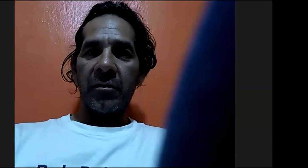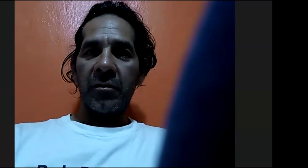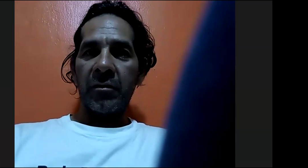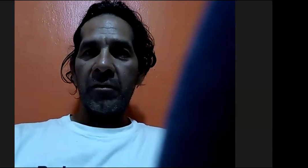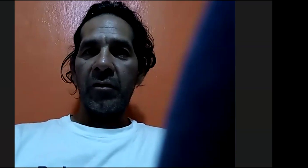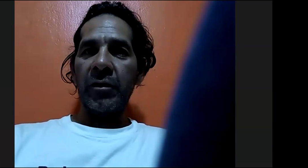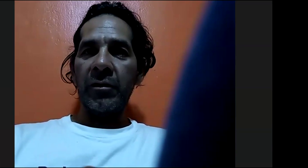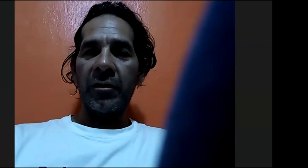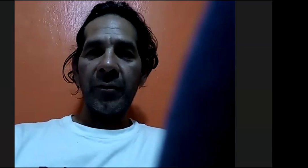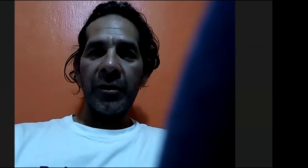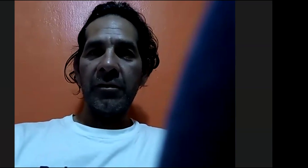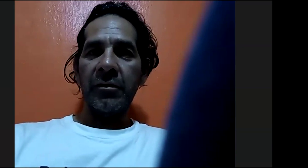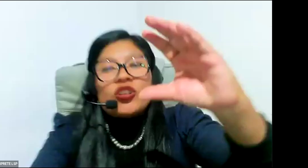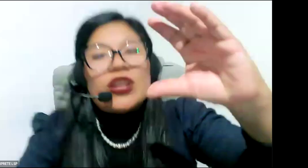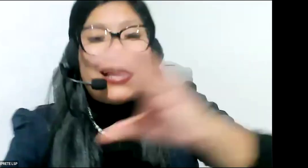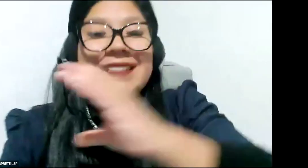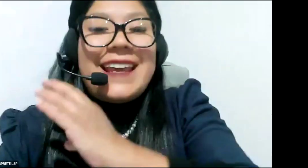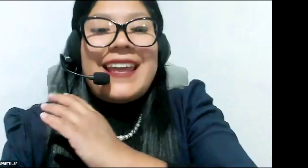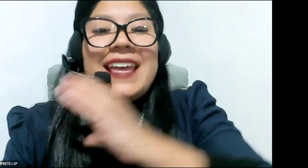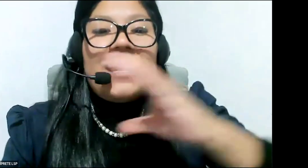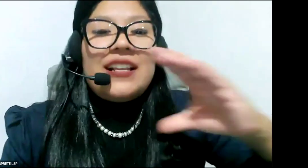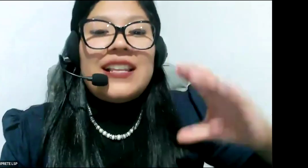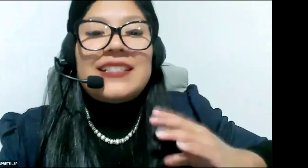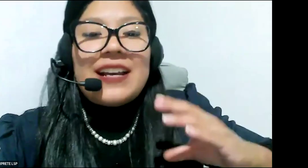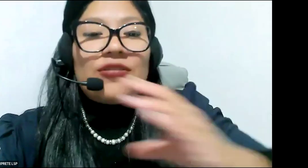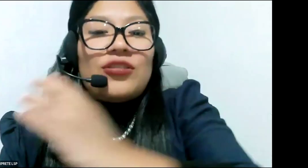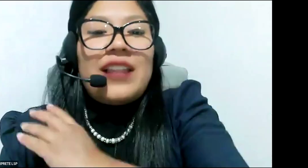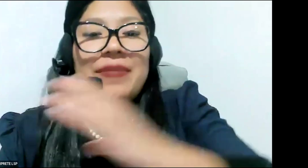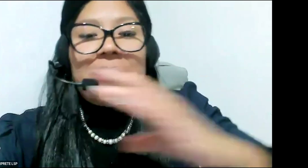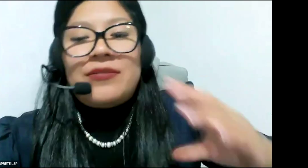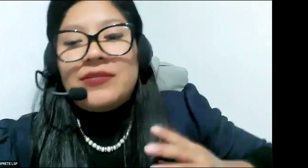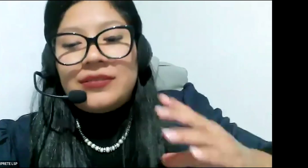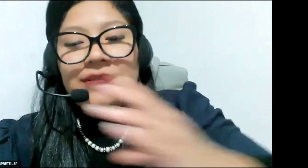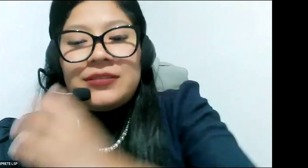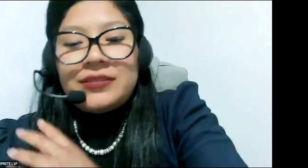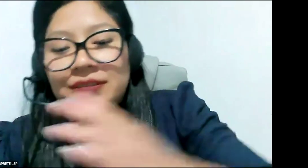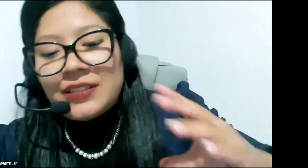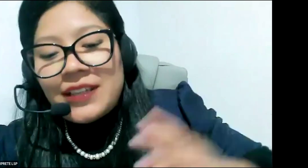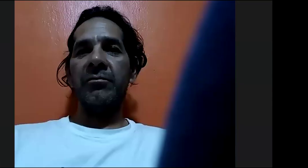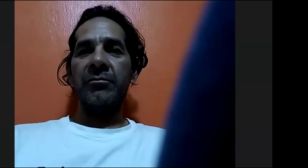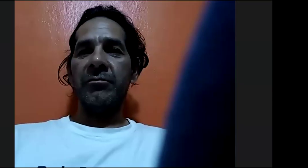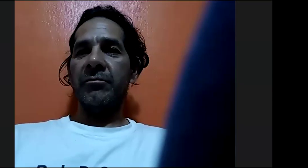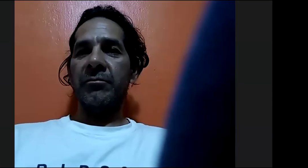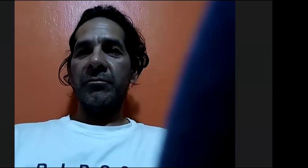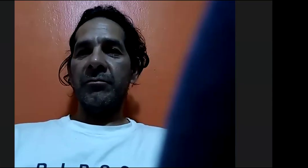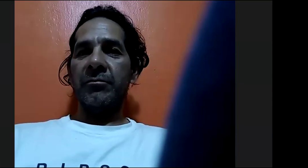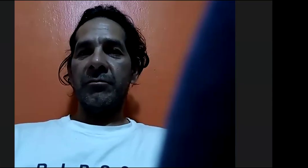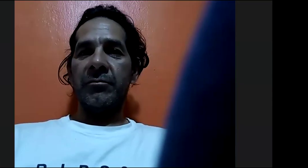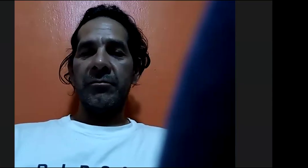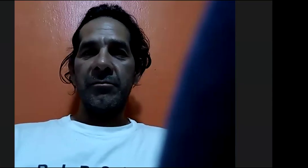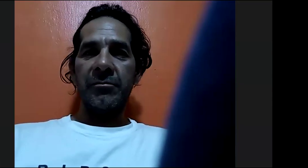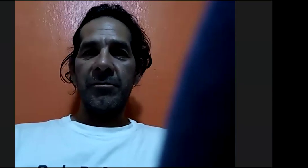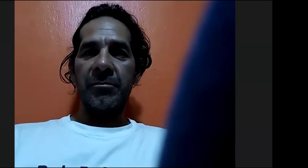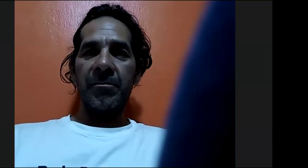seis no lo vi Ah con toda la c la c con toda la mano callado muy